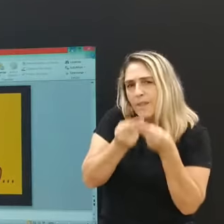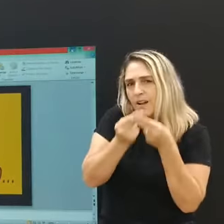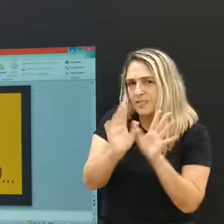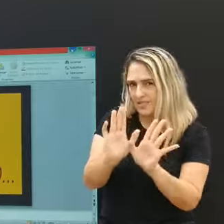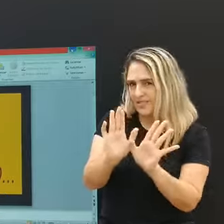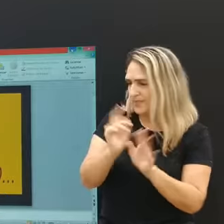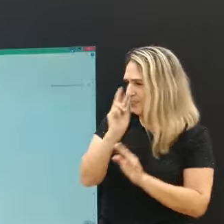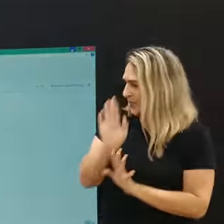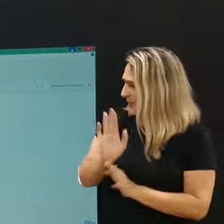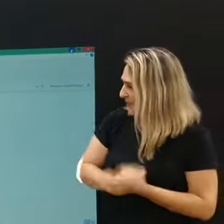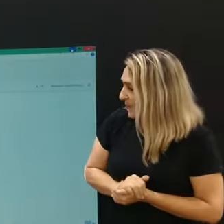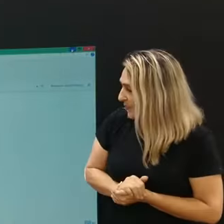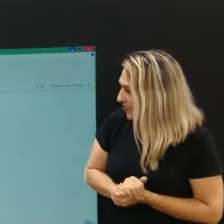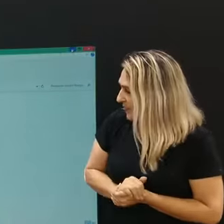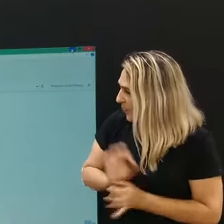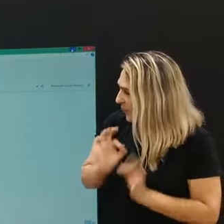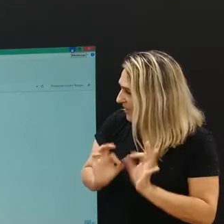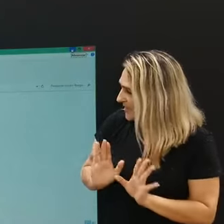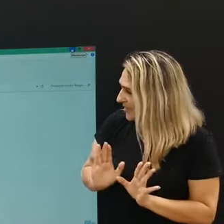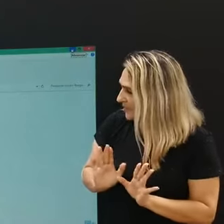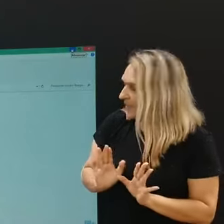pouquinho só uma paciênciazinha, amém?